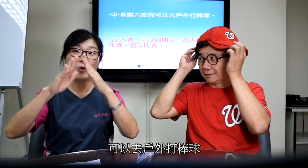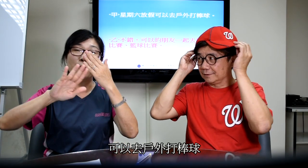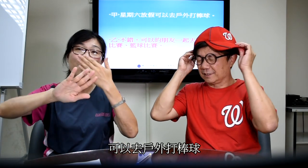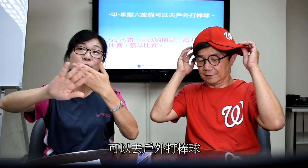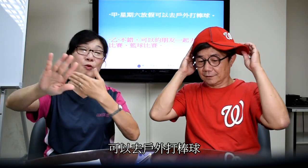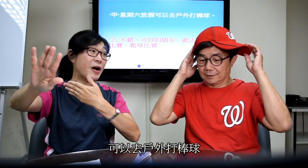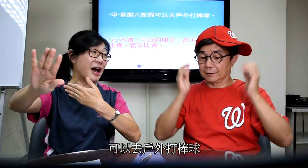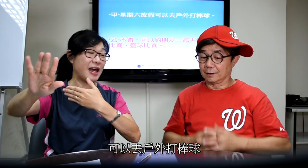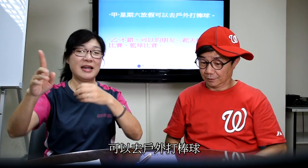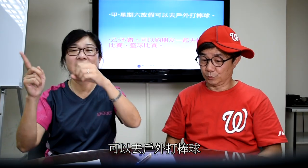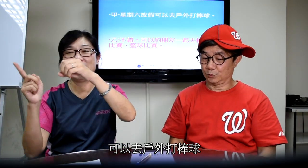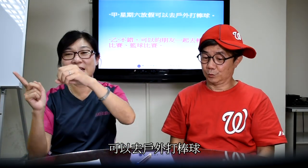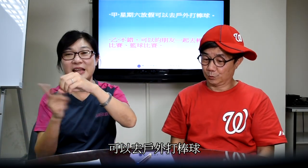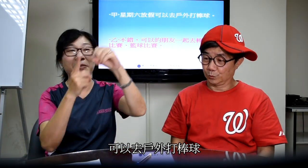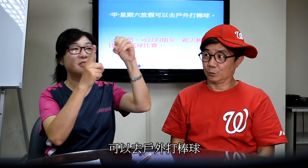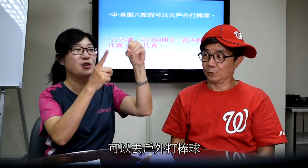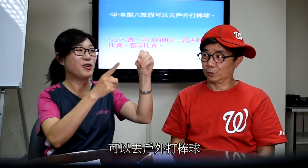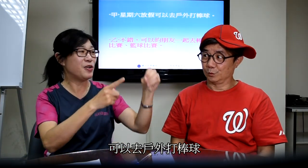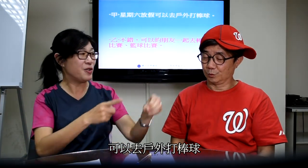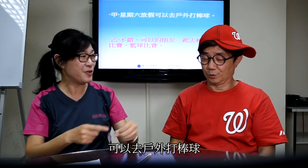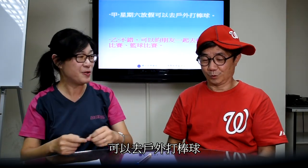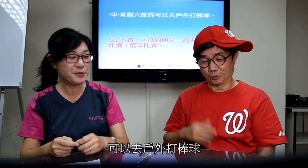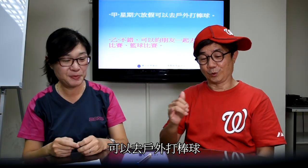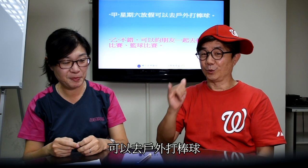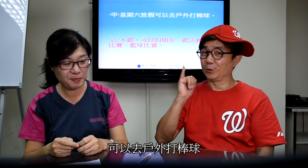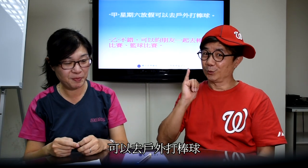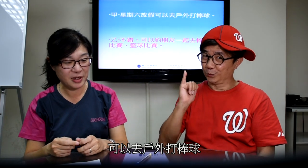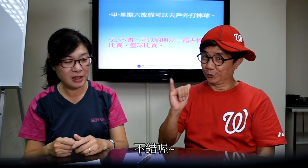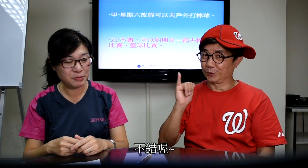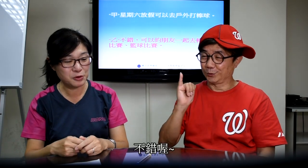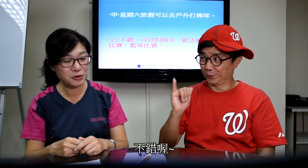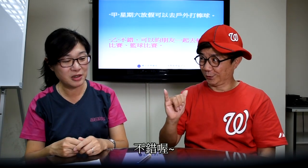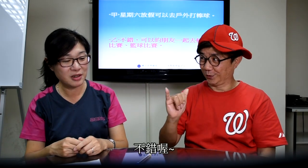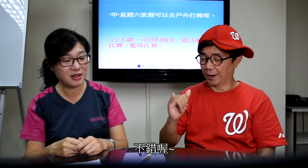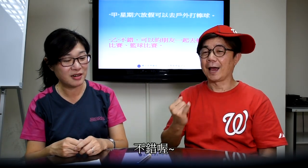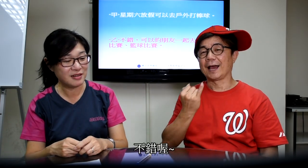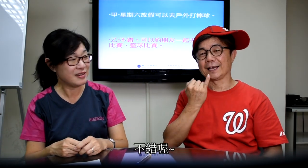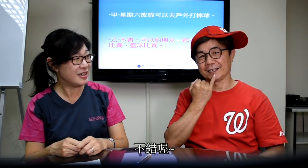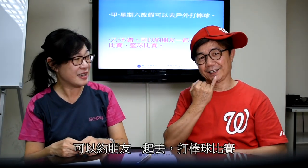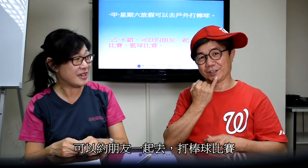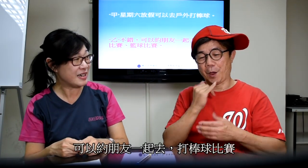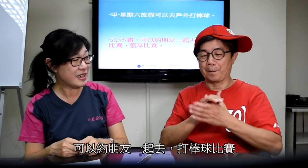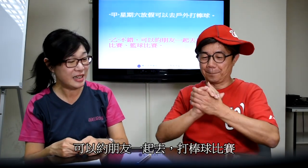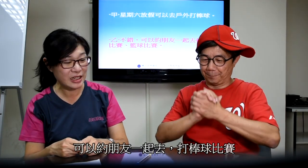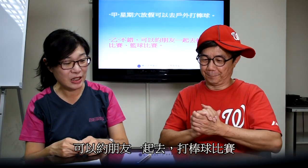户外打棒球，不错哦，可以